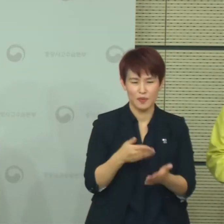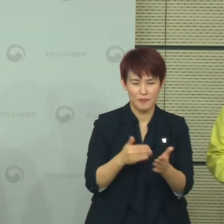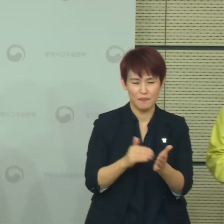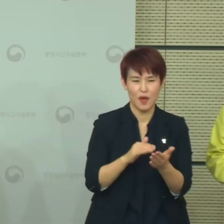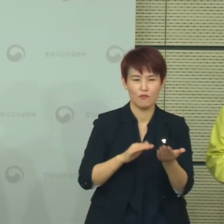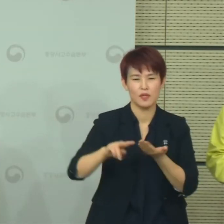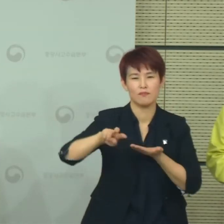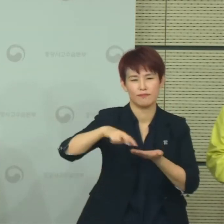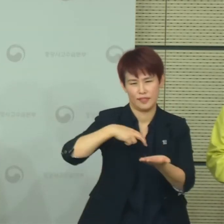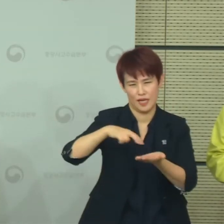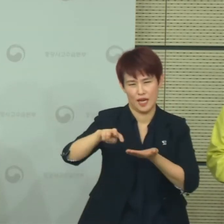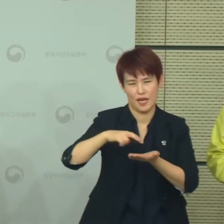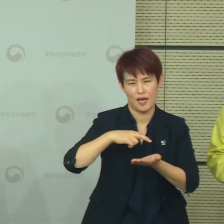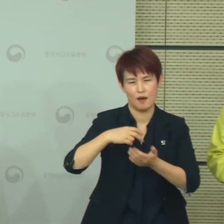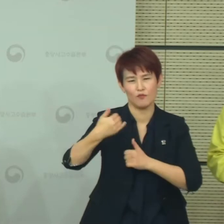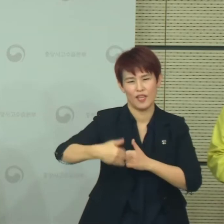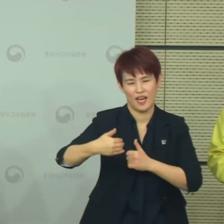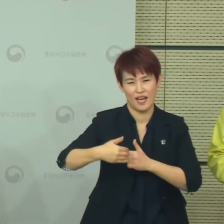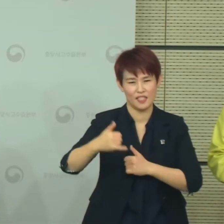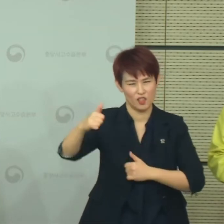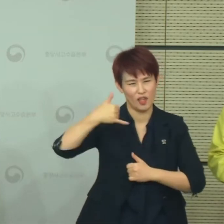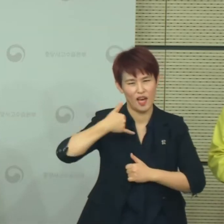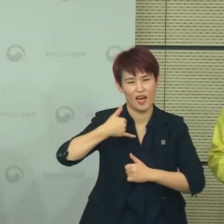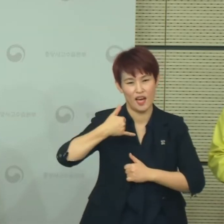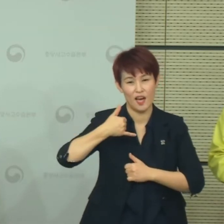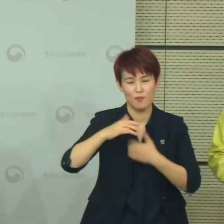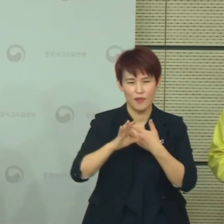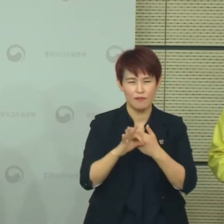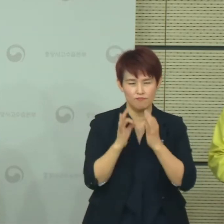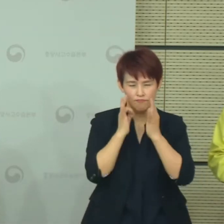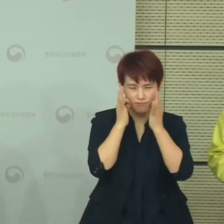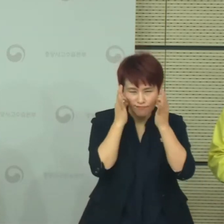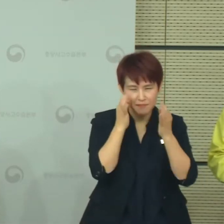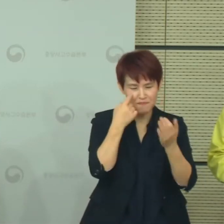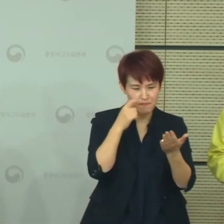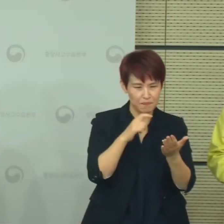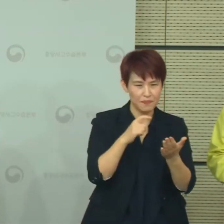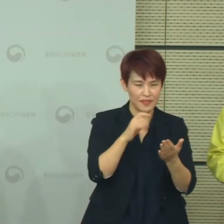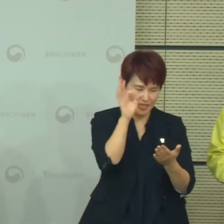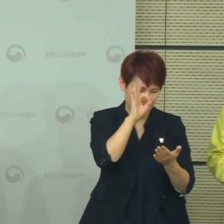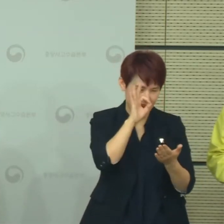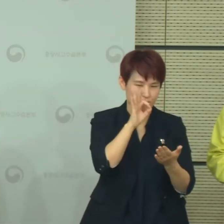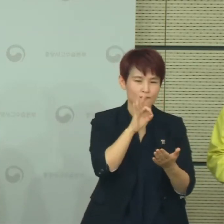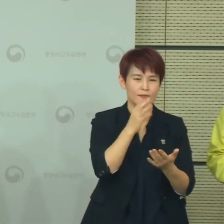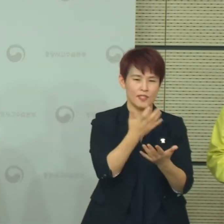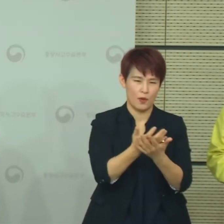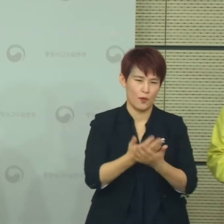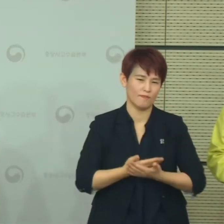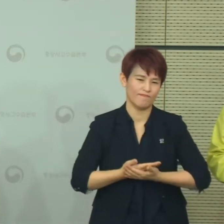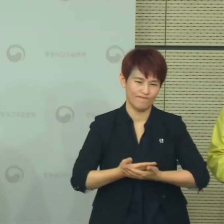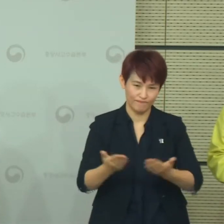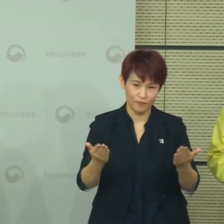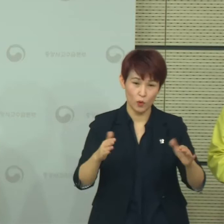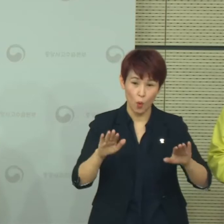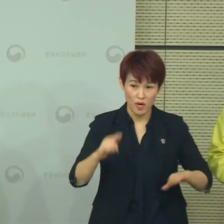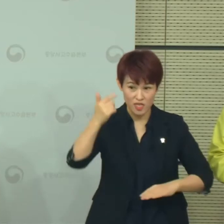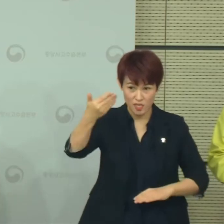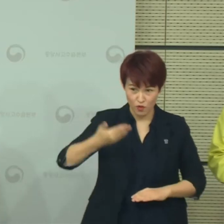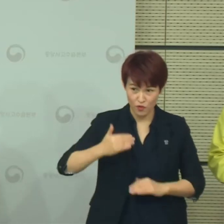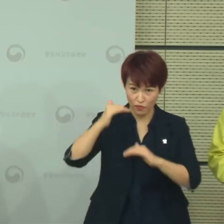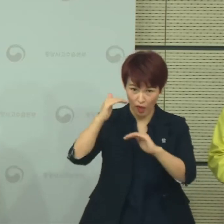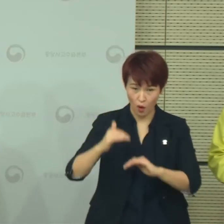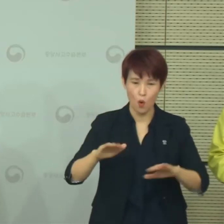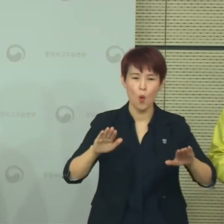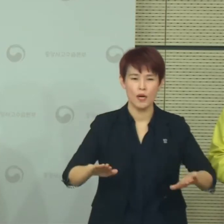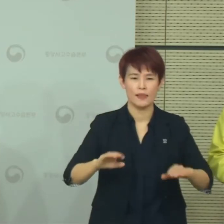문자로 요청해 주시거나 저 전화로 요청해 주시면 저희가 최대한 그 자세한 자료를, 그 오늘 질문 주시는